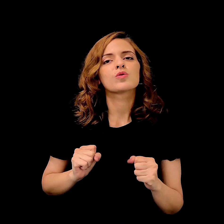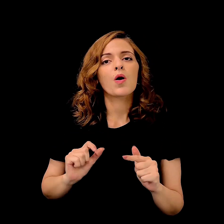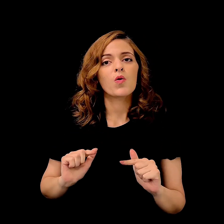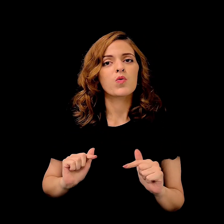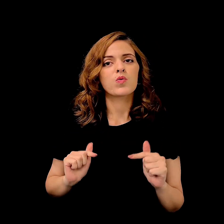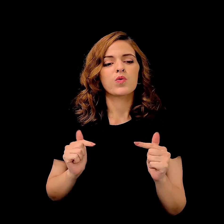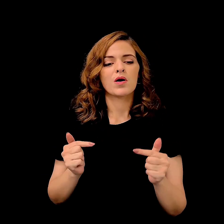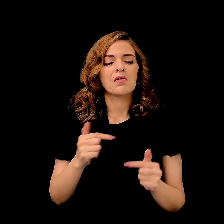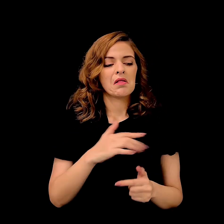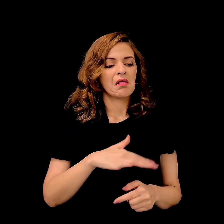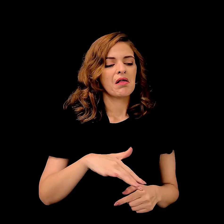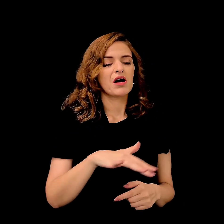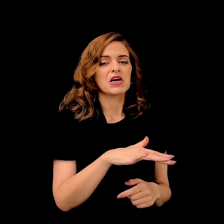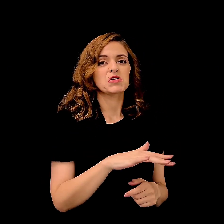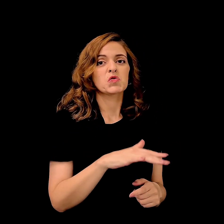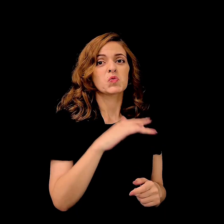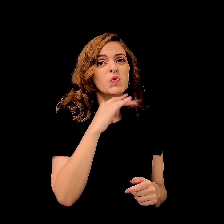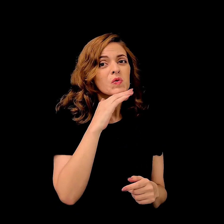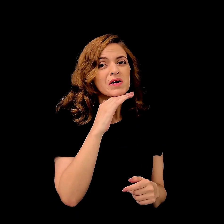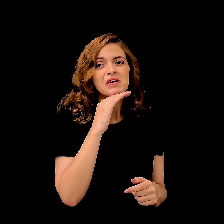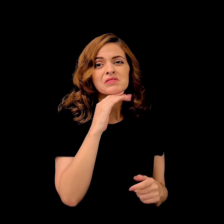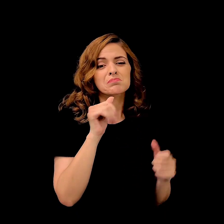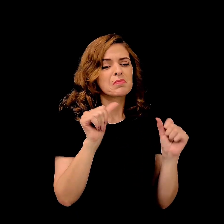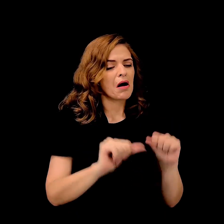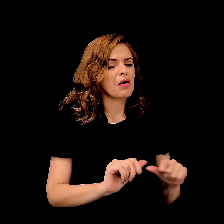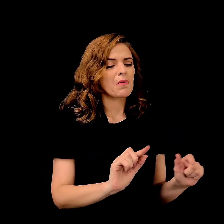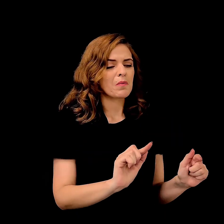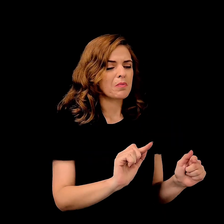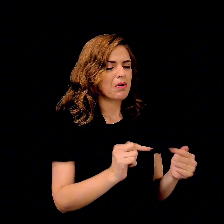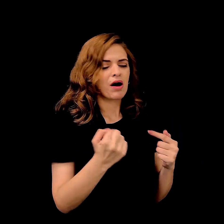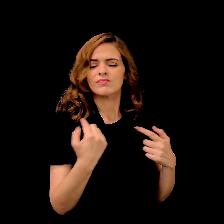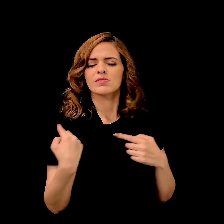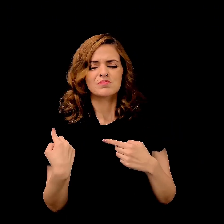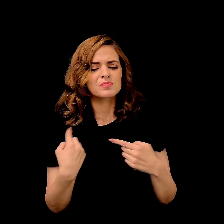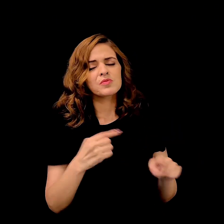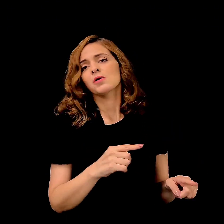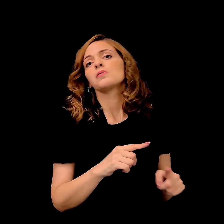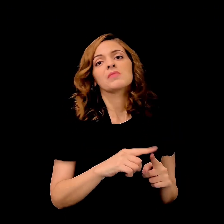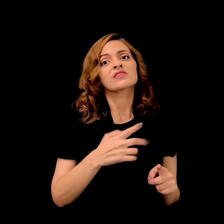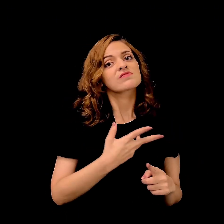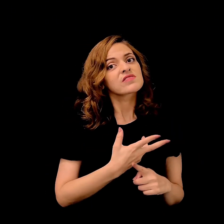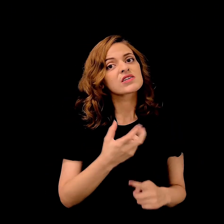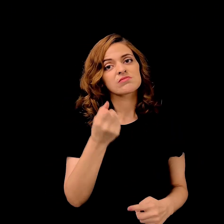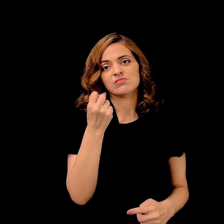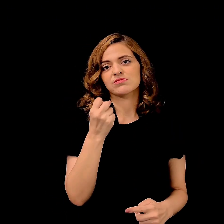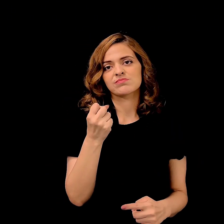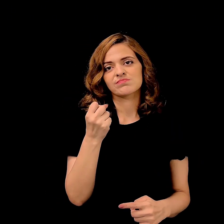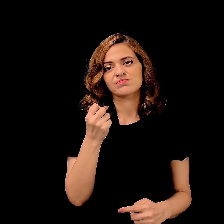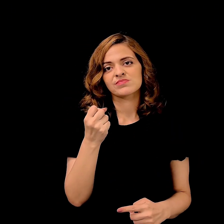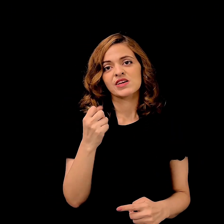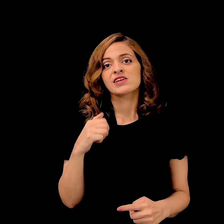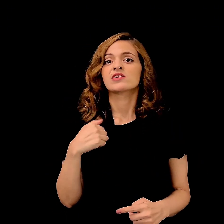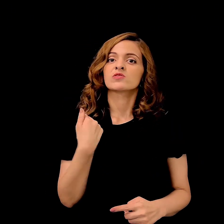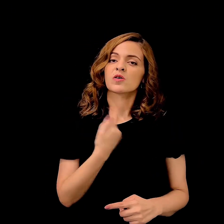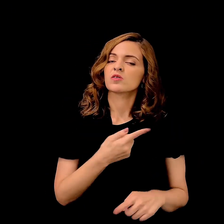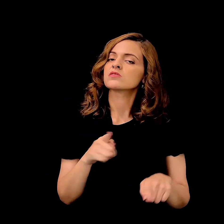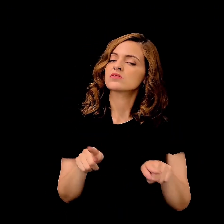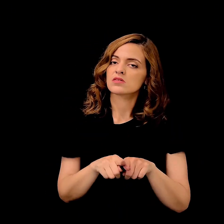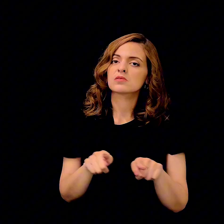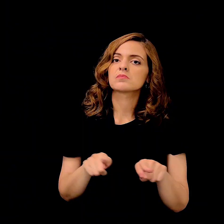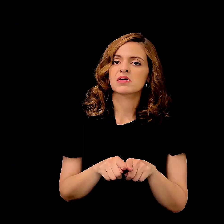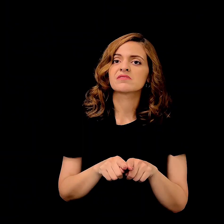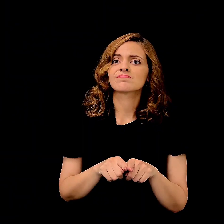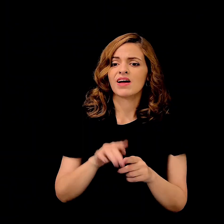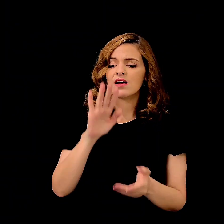mundo vil, cruel, mal, perverso. Mas venceu. E como ele venceu, nós também, que cremos nele,